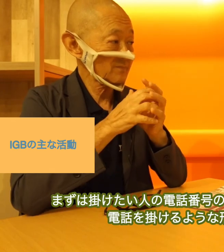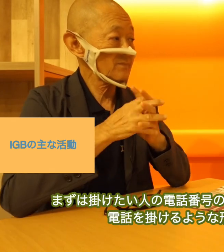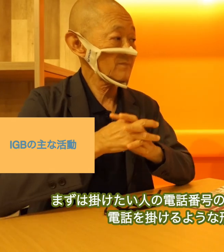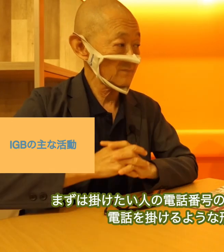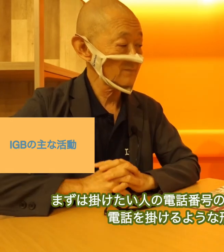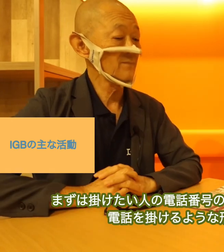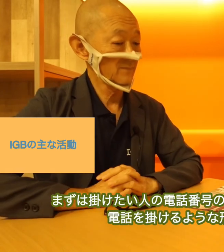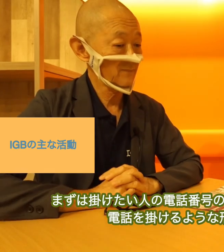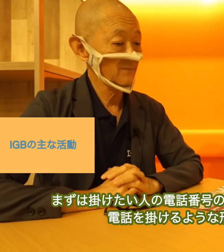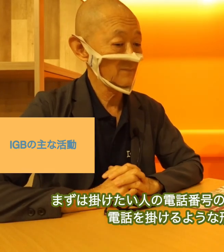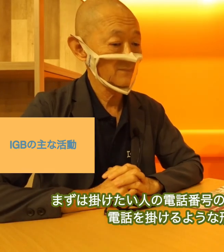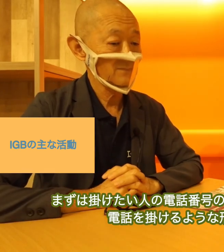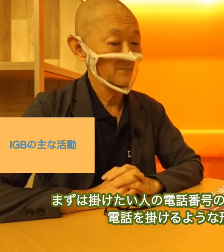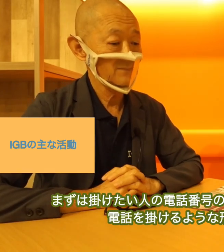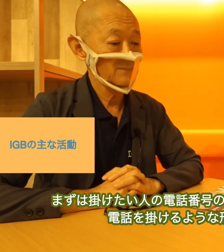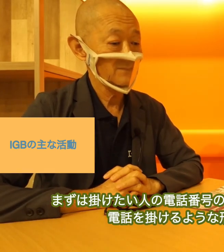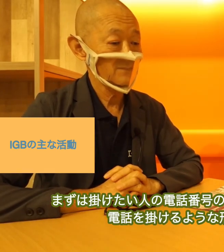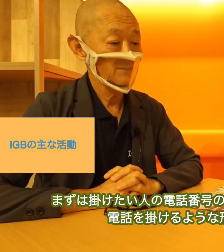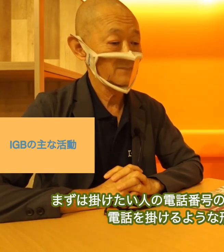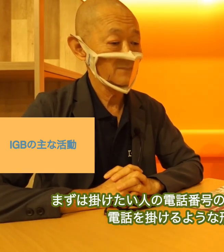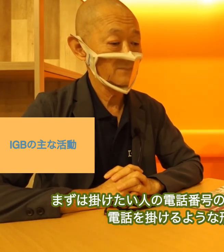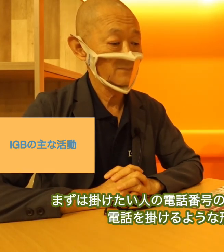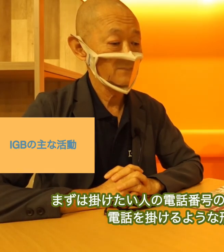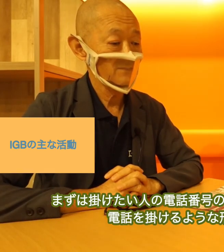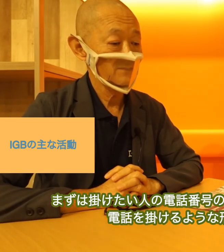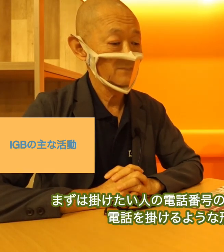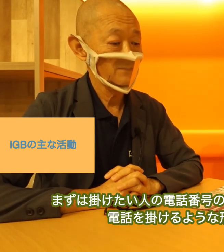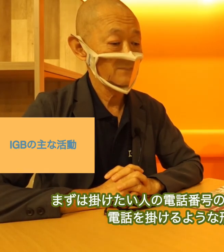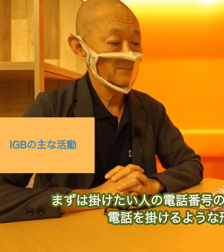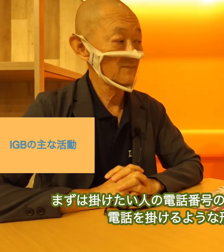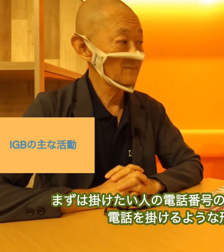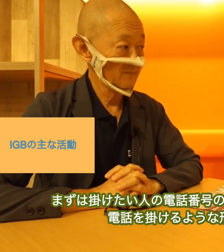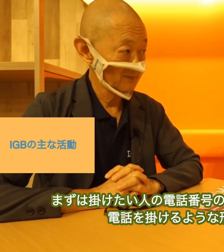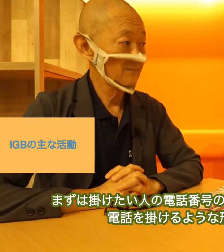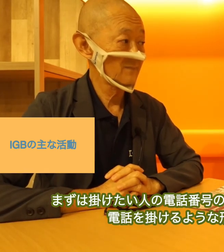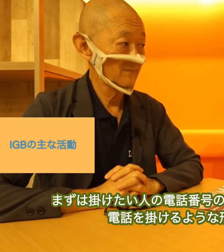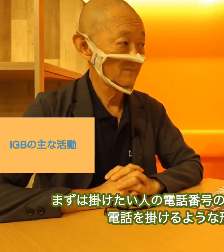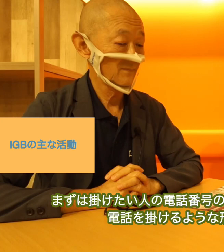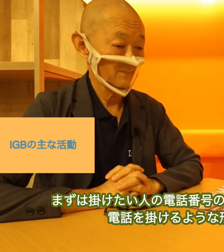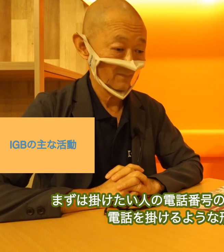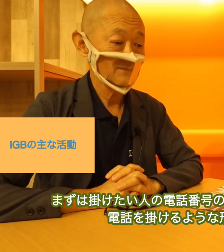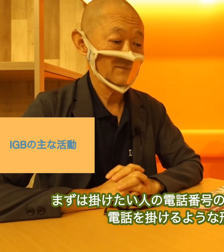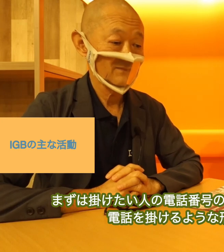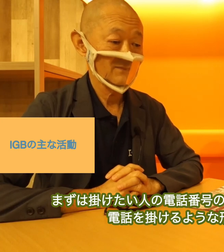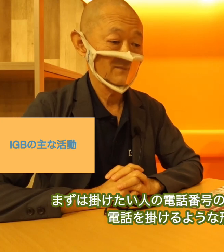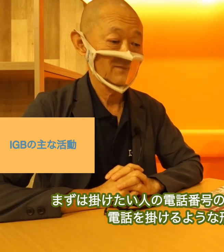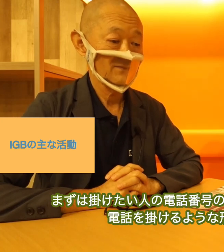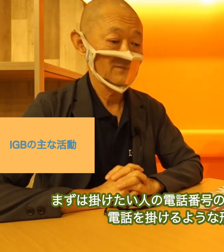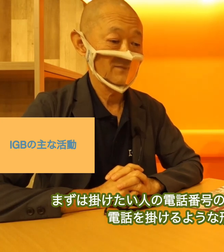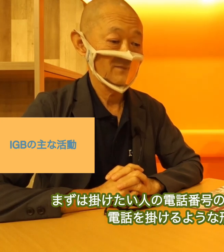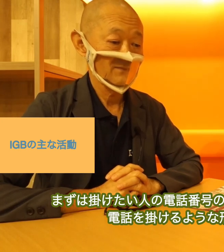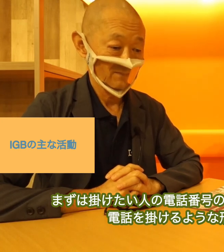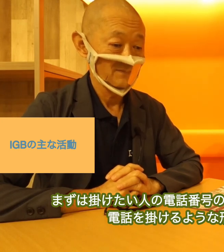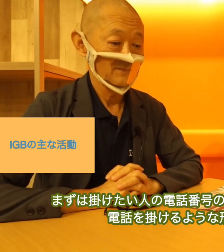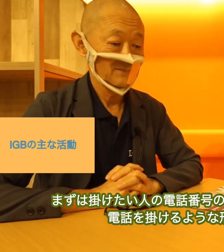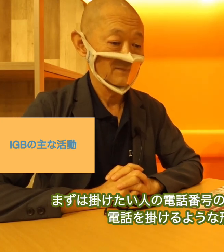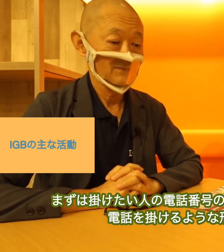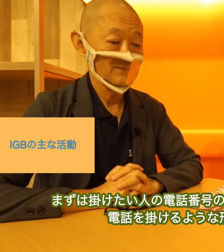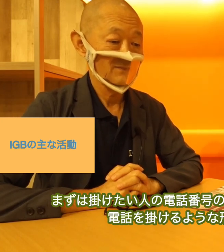はかけたい人の電話番号より前にオペレーターサービスに電話をかけ